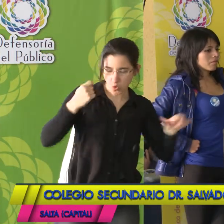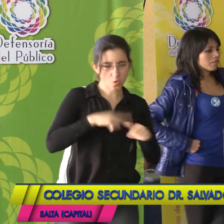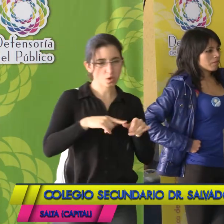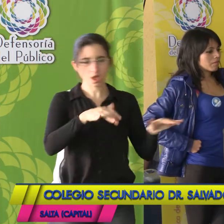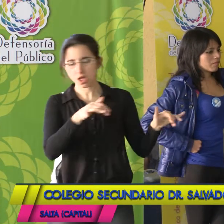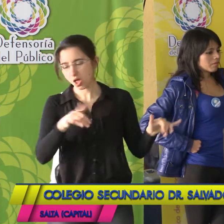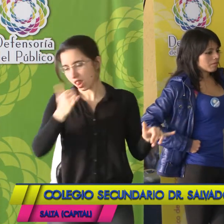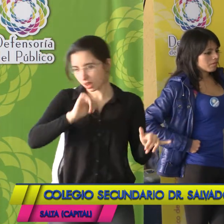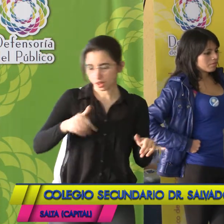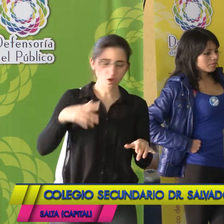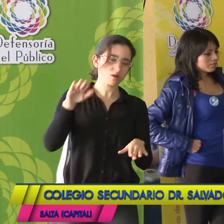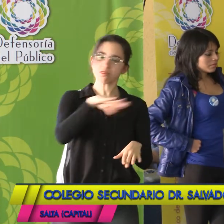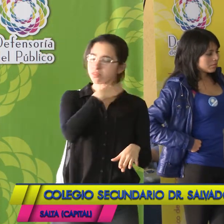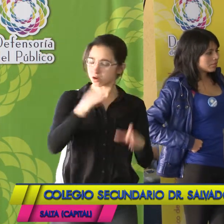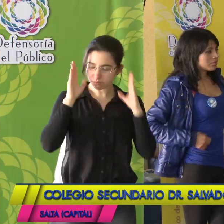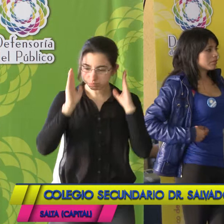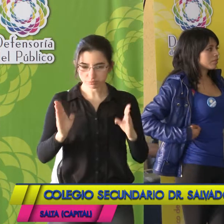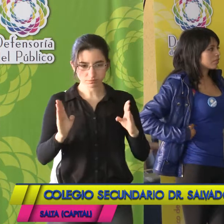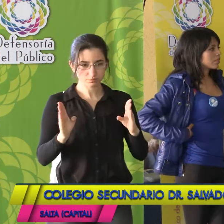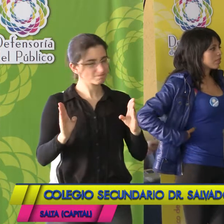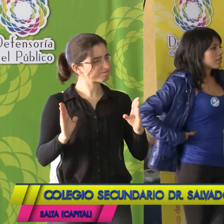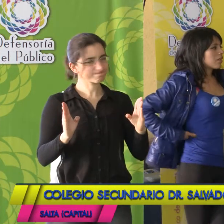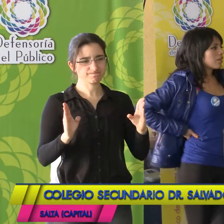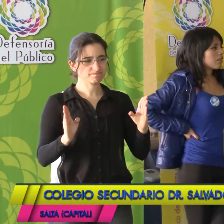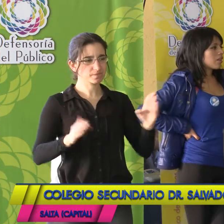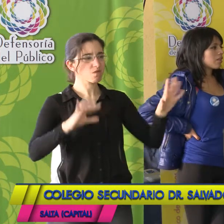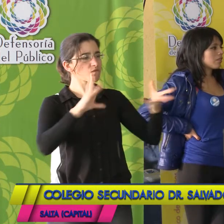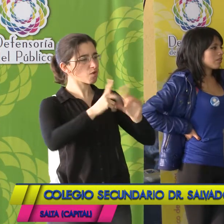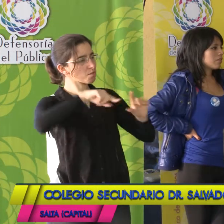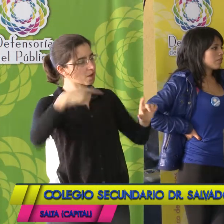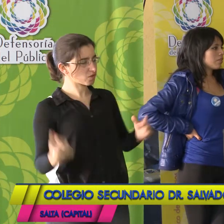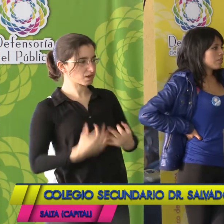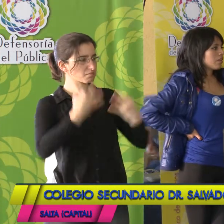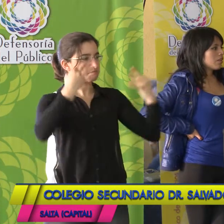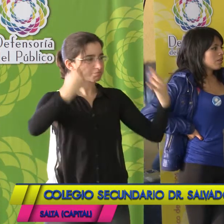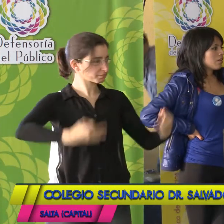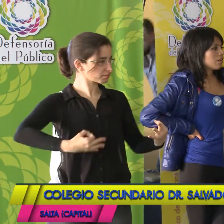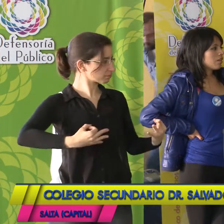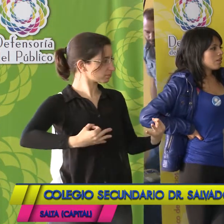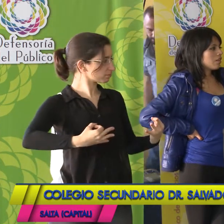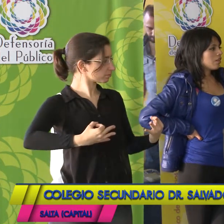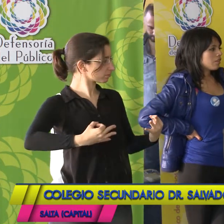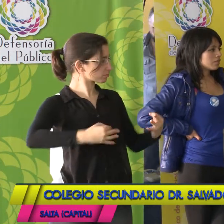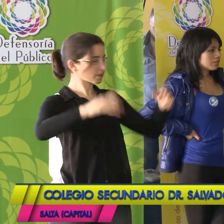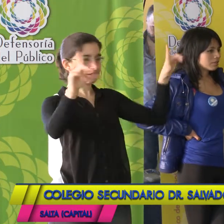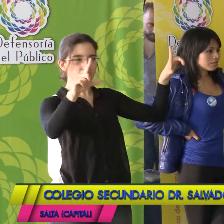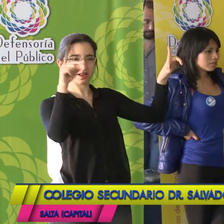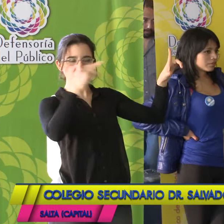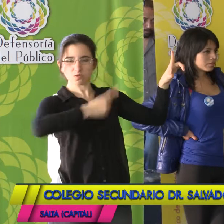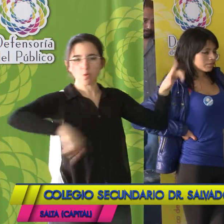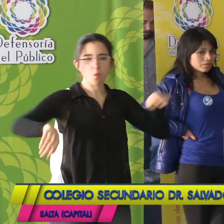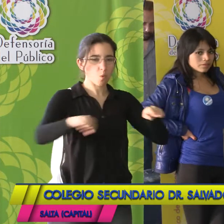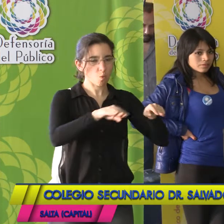o delincuentes. Nos gustaría que nos muestren en el lado positivo de nosotros, los jóvenes, porque no todos somos